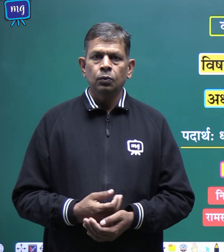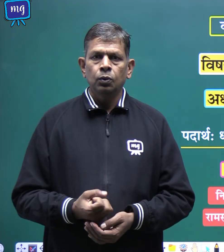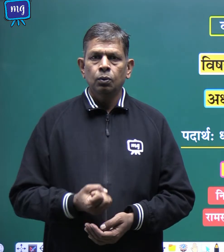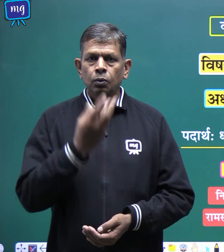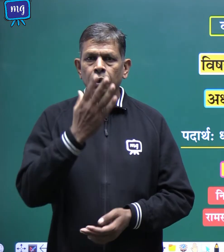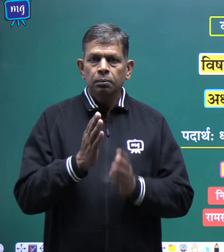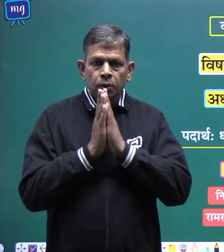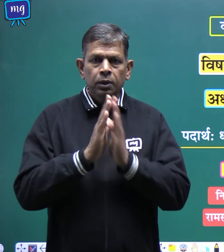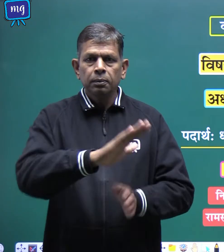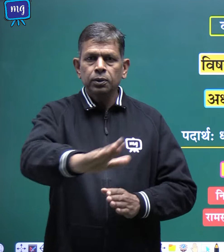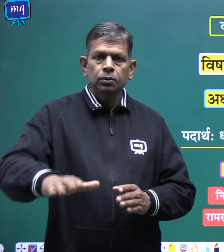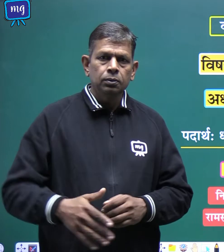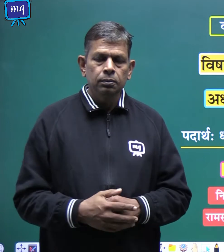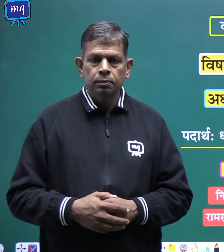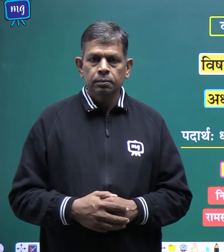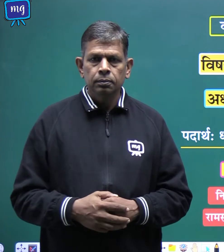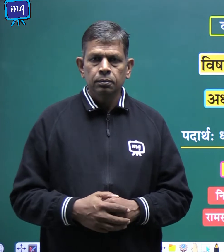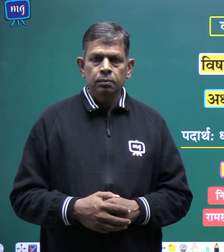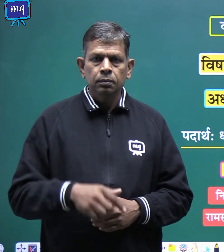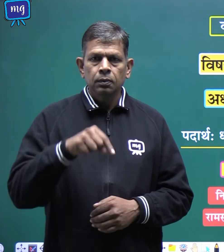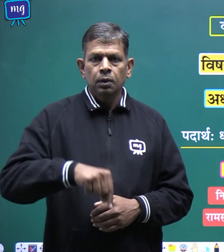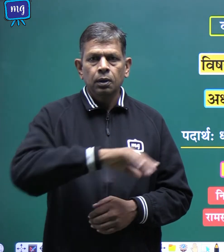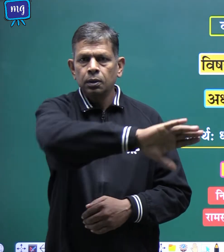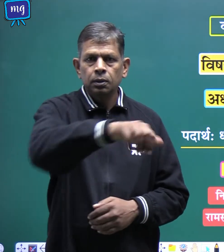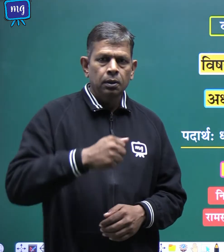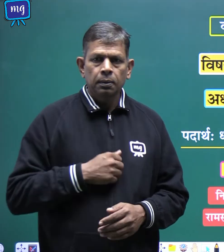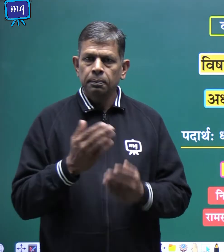गुड मॉर्निंग बच्चों, आज हम पढ़ेंगे